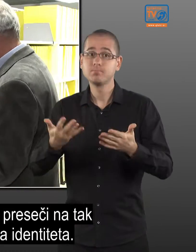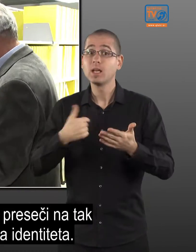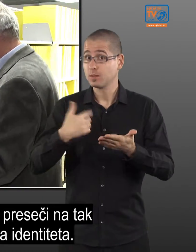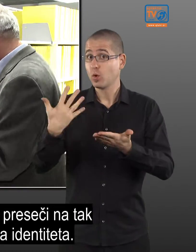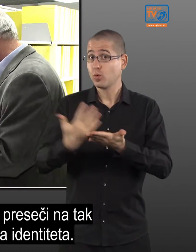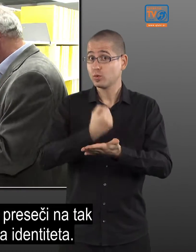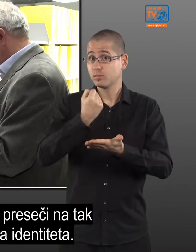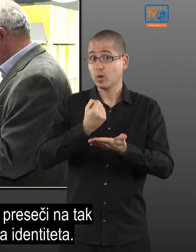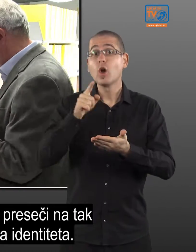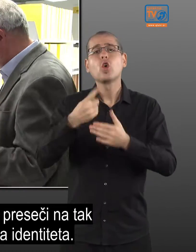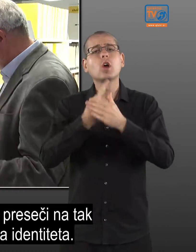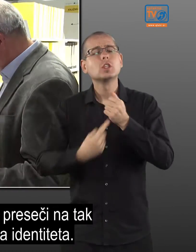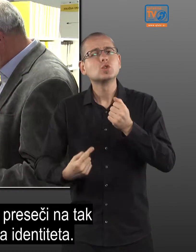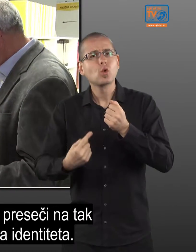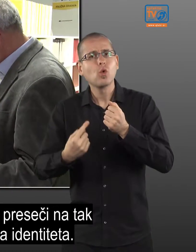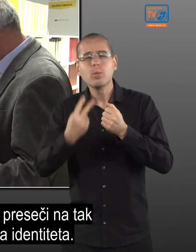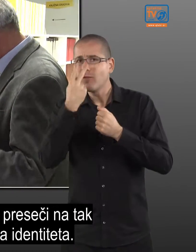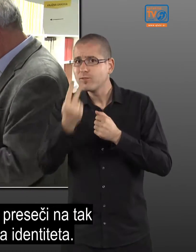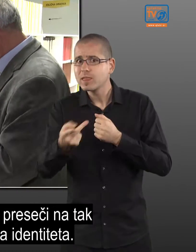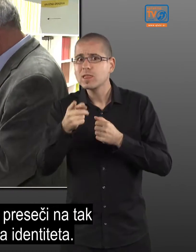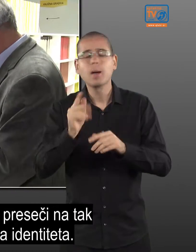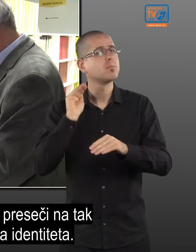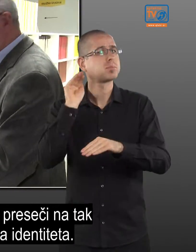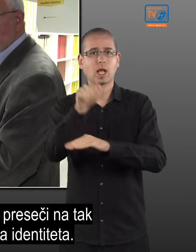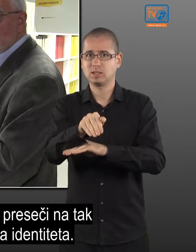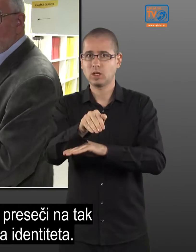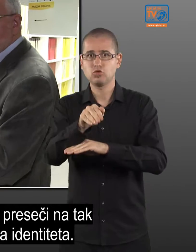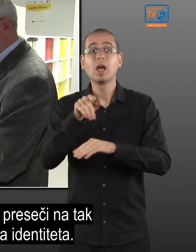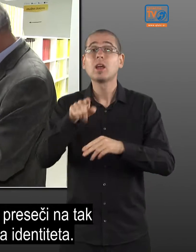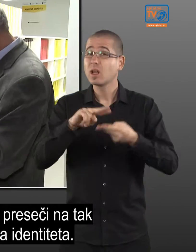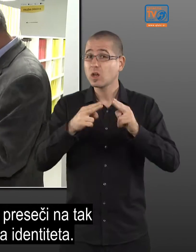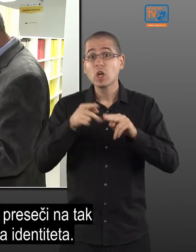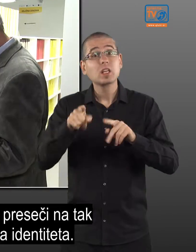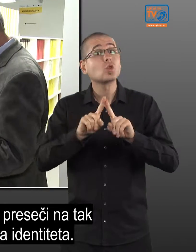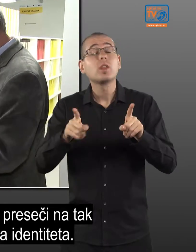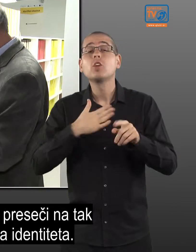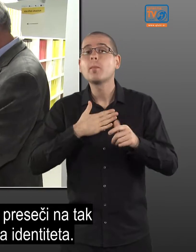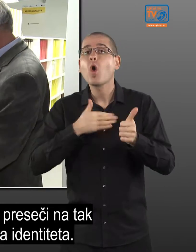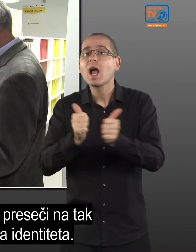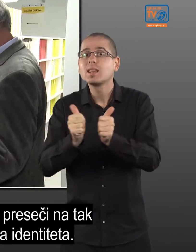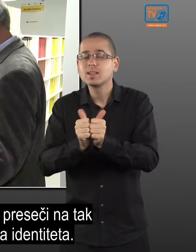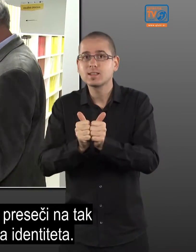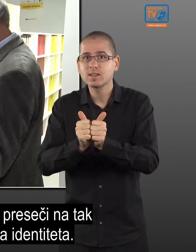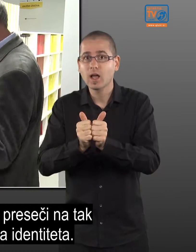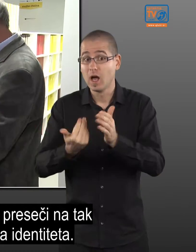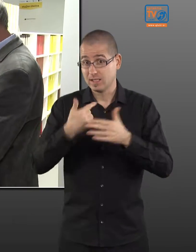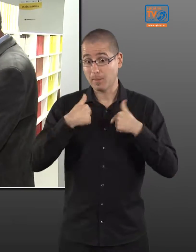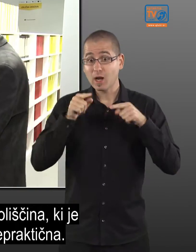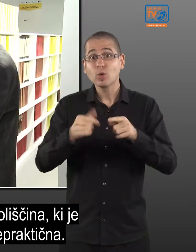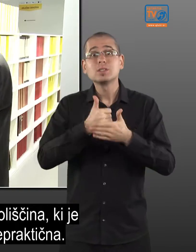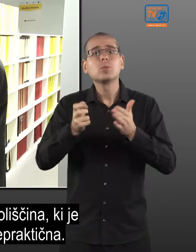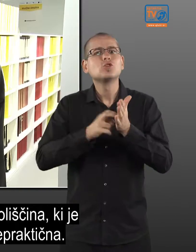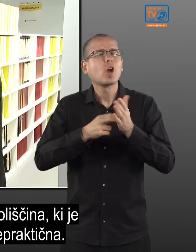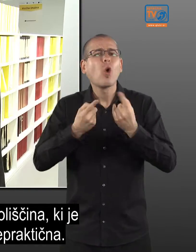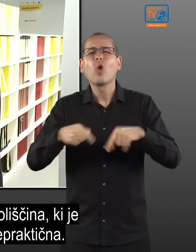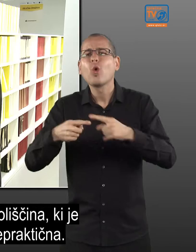uspel to izgubo vida preseči na tak način, da to ni več moja identiteta. Zame je